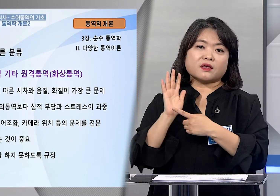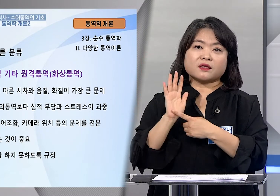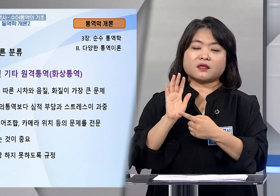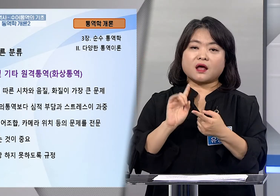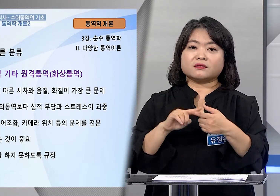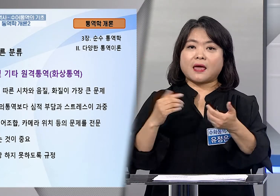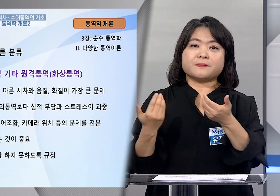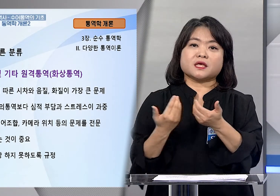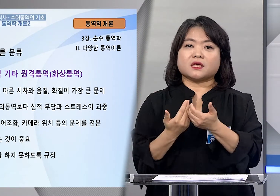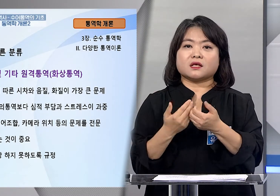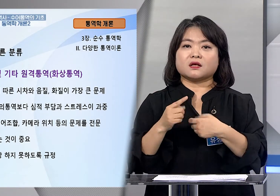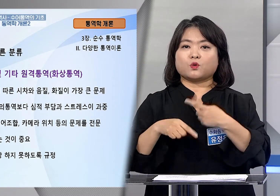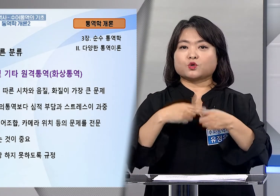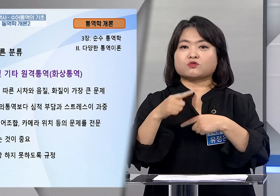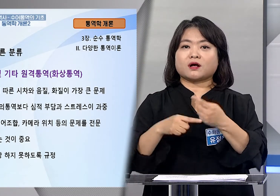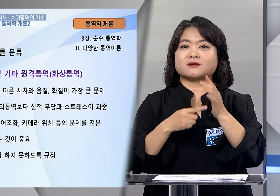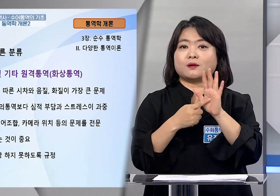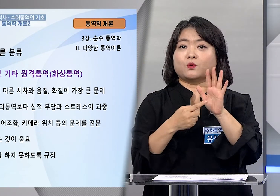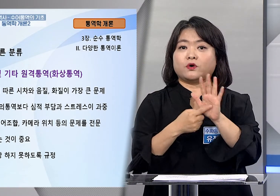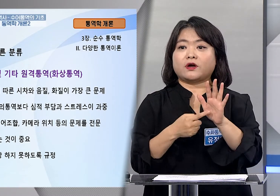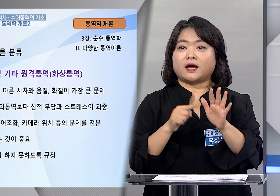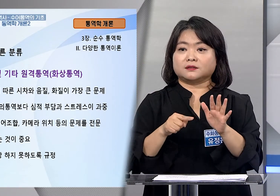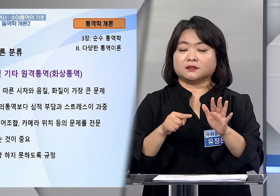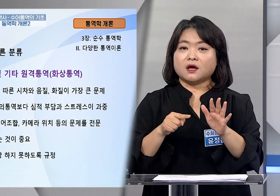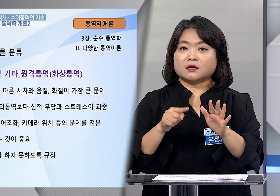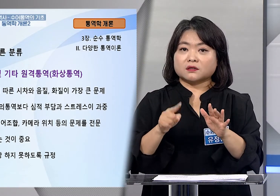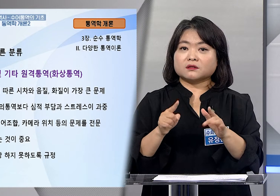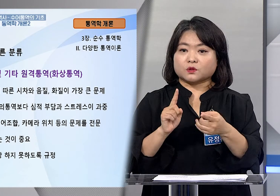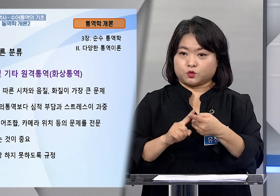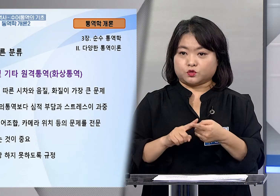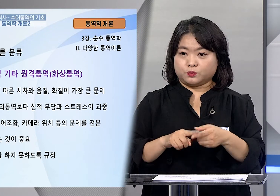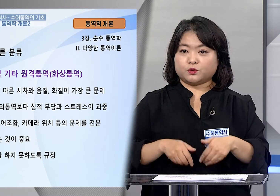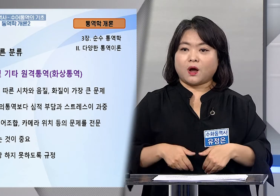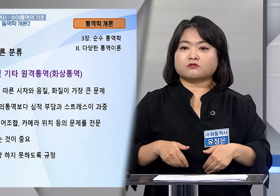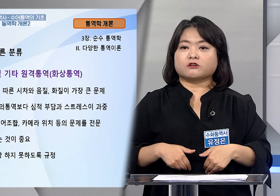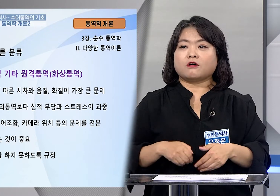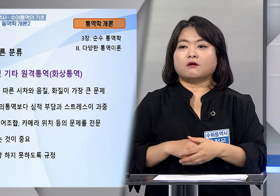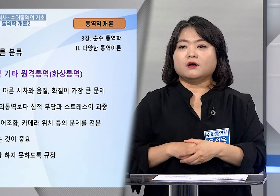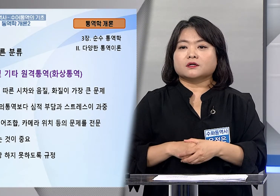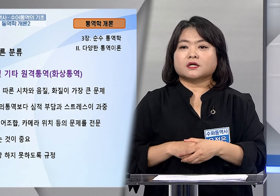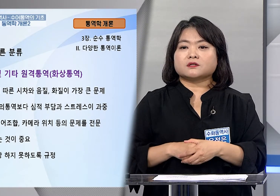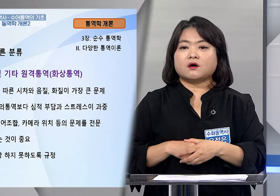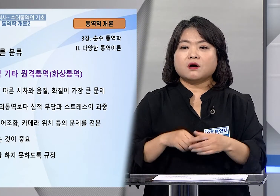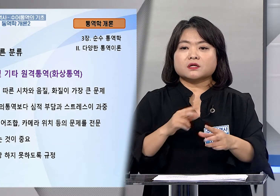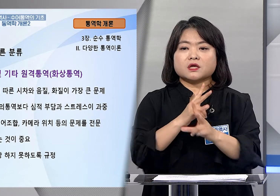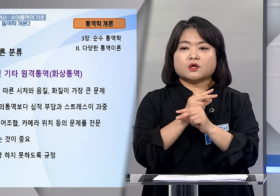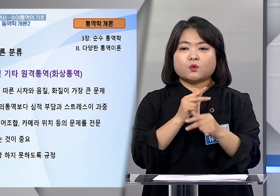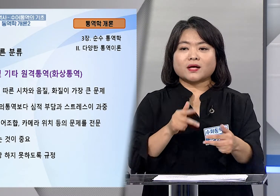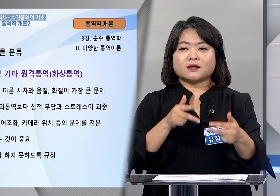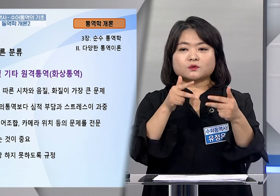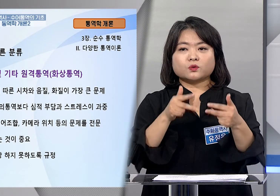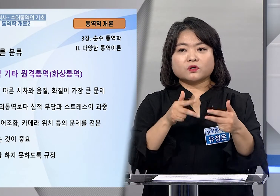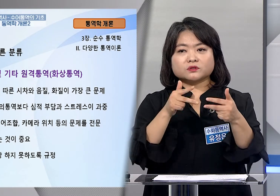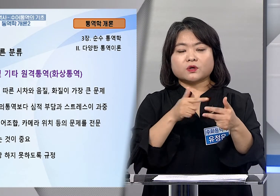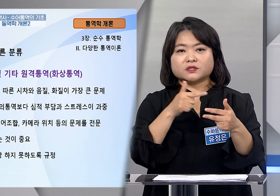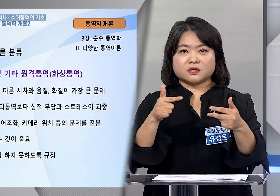대한 대비로 수화가 잘 보여야 하는 그런 것도 필요하고요. 그래서 이 화상 통역은 굉장히